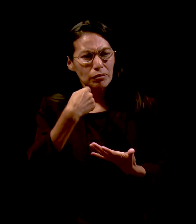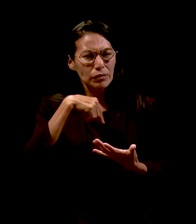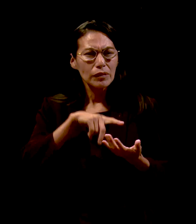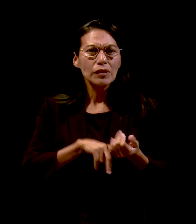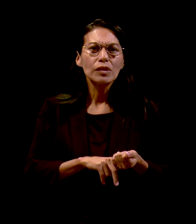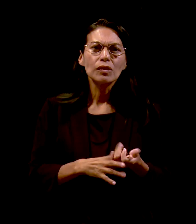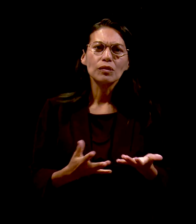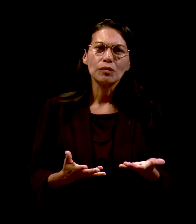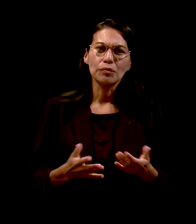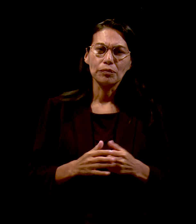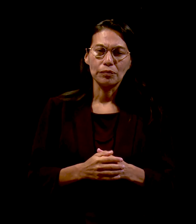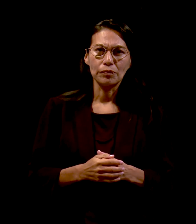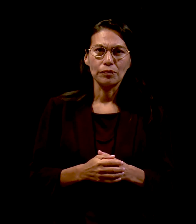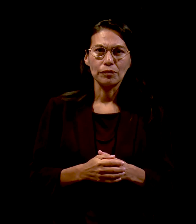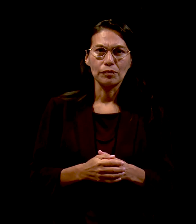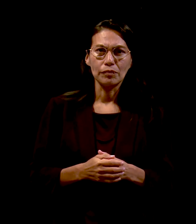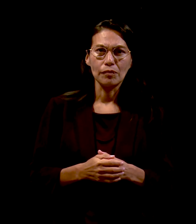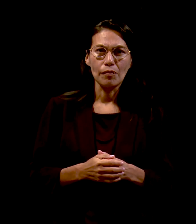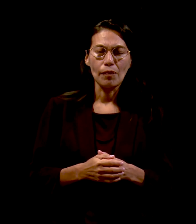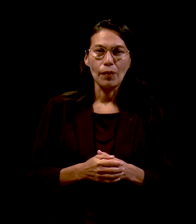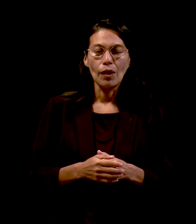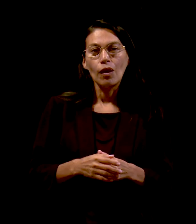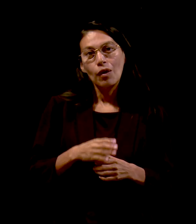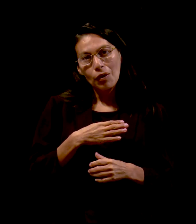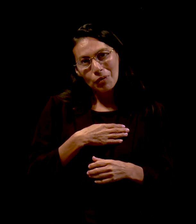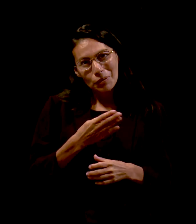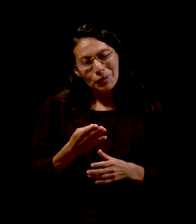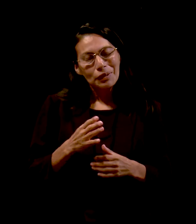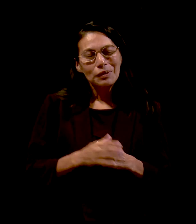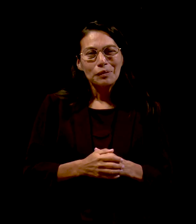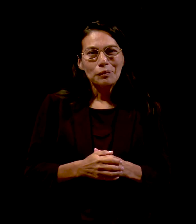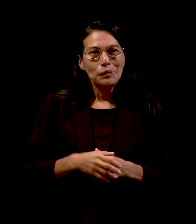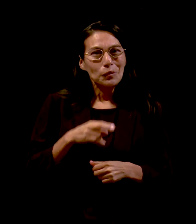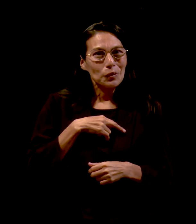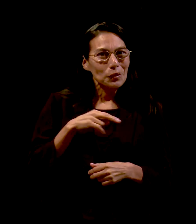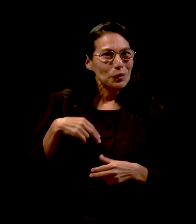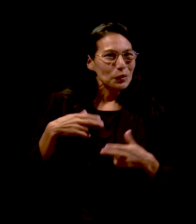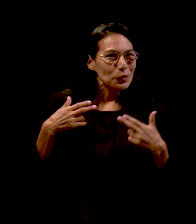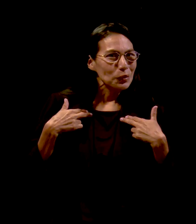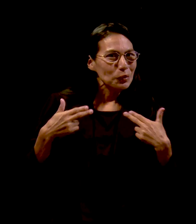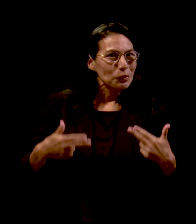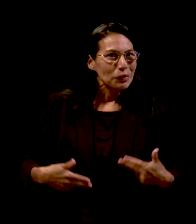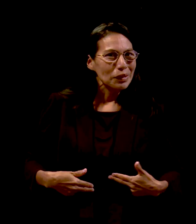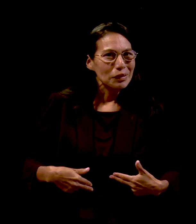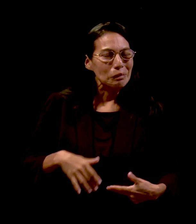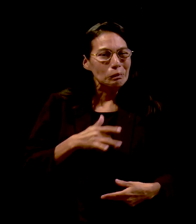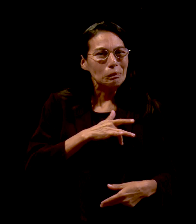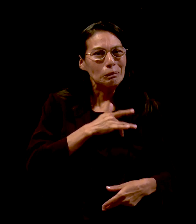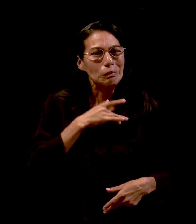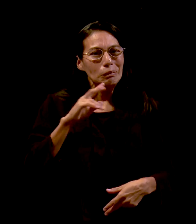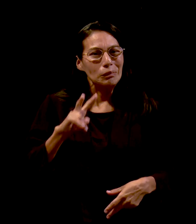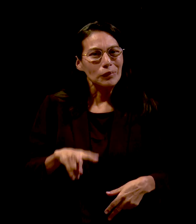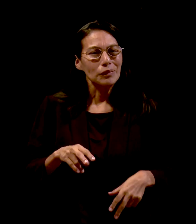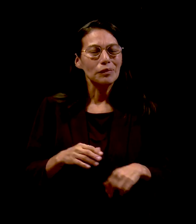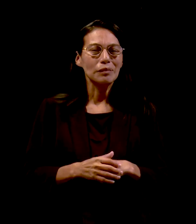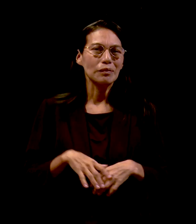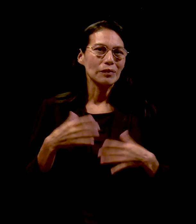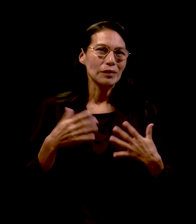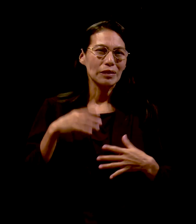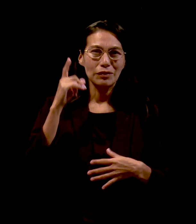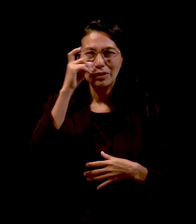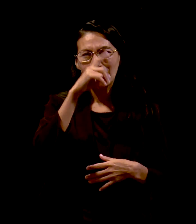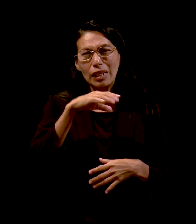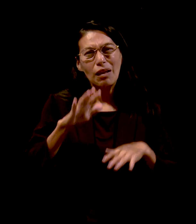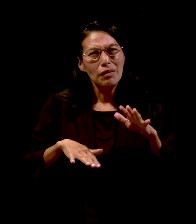esperaban dios bueno para hacerles sinceros somos humanos había momentos en que la fiebre era muy alta